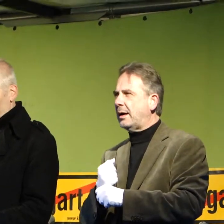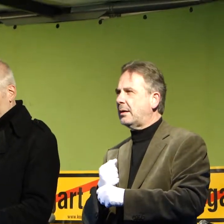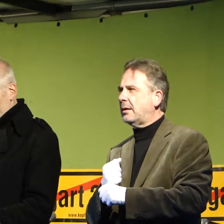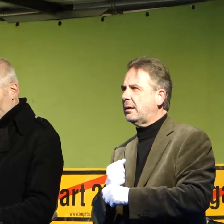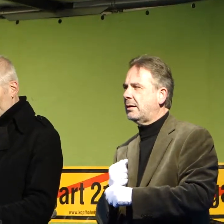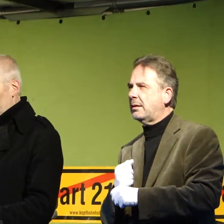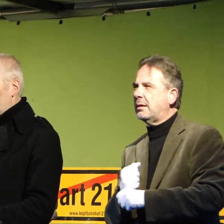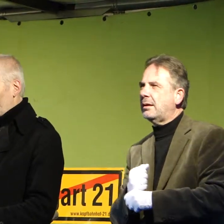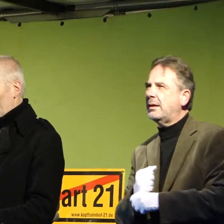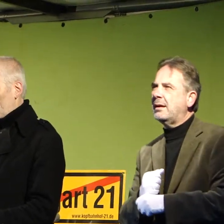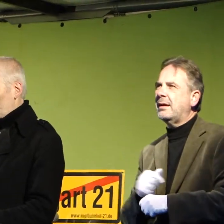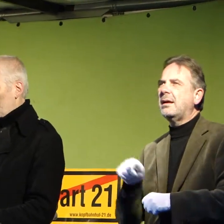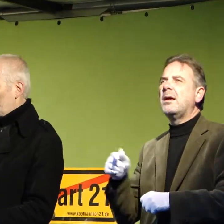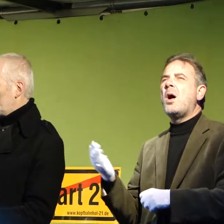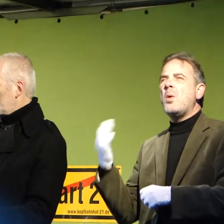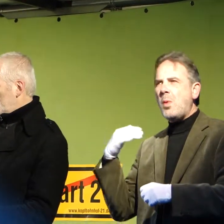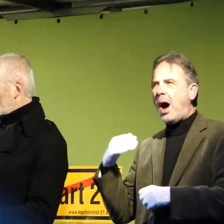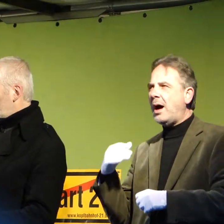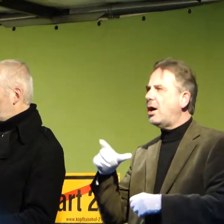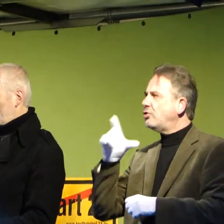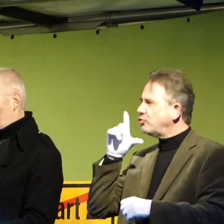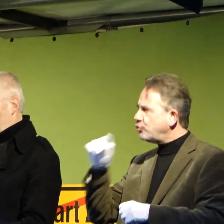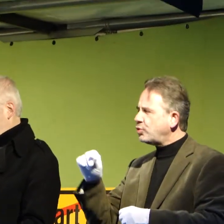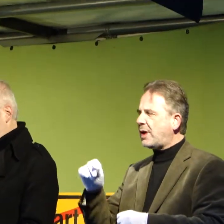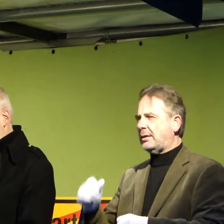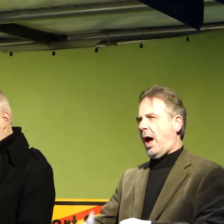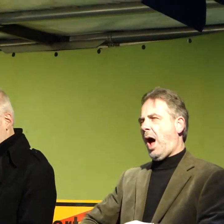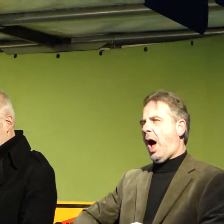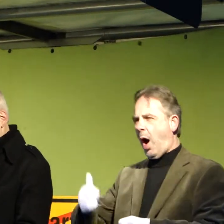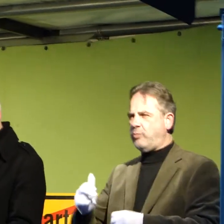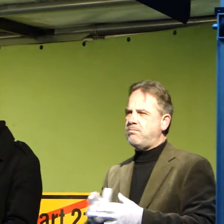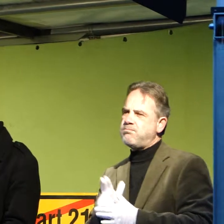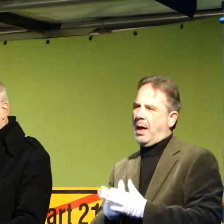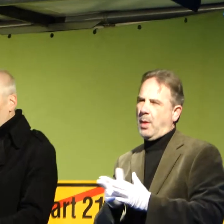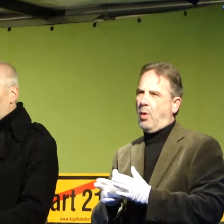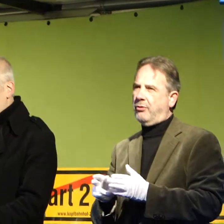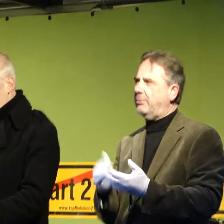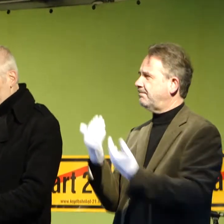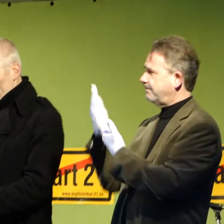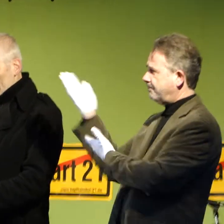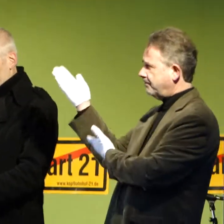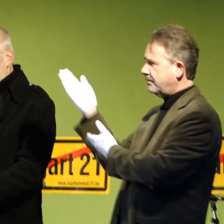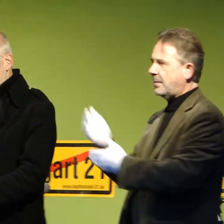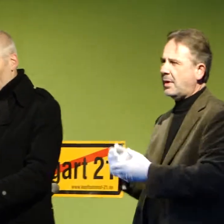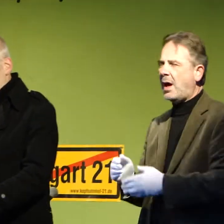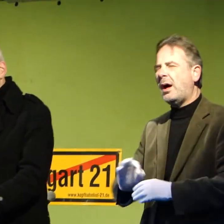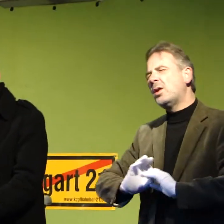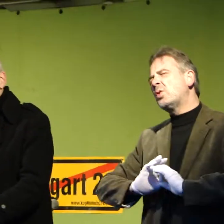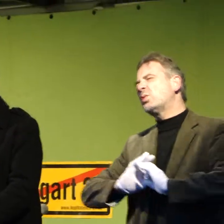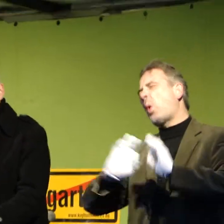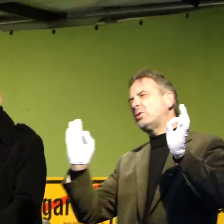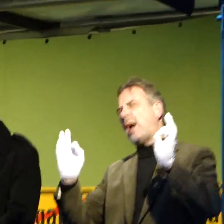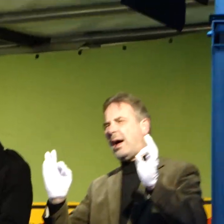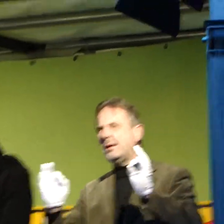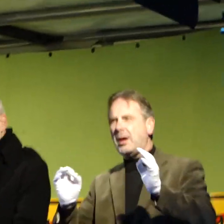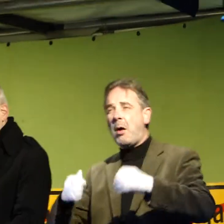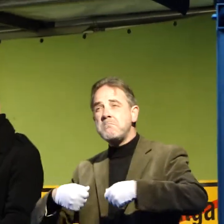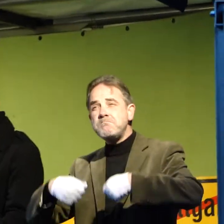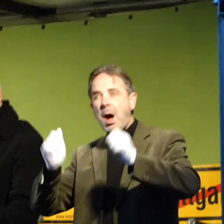Sätze abzielten, war natürlich der Hauptbahnhof. Hier haben Sie ihn. Ein großartiger Bau,